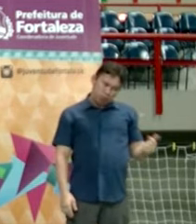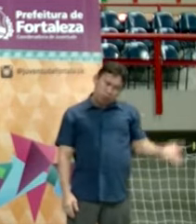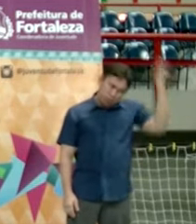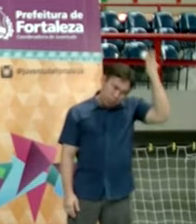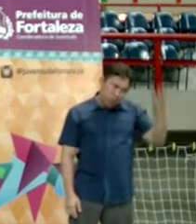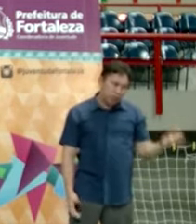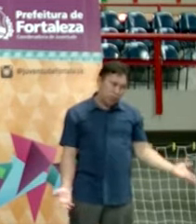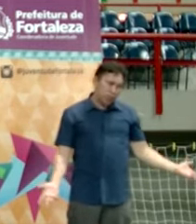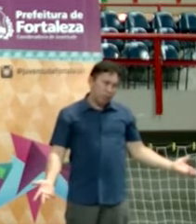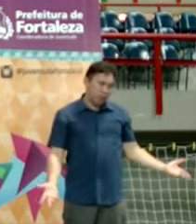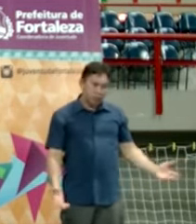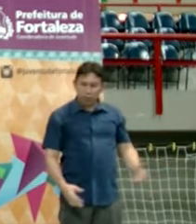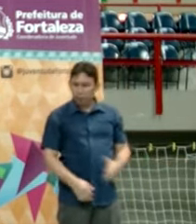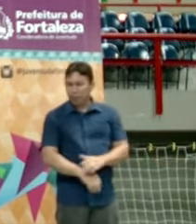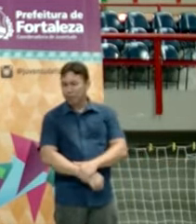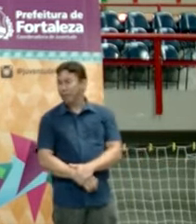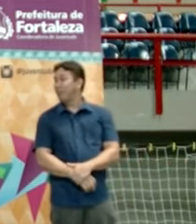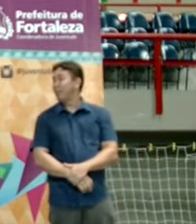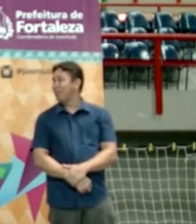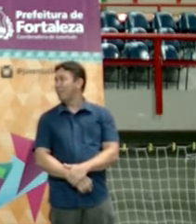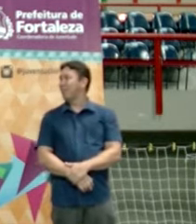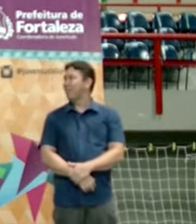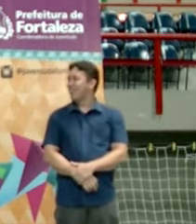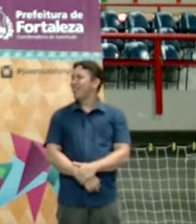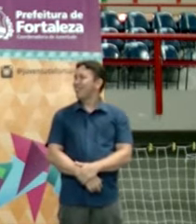bem muitão.